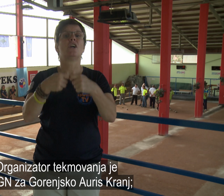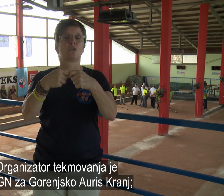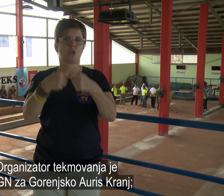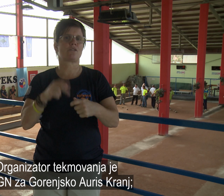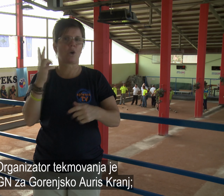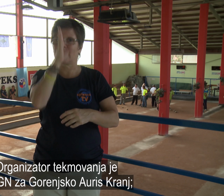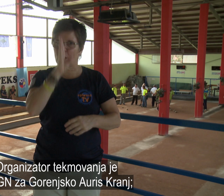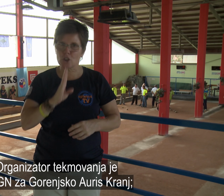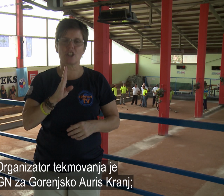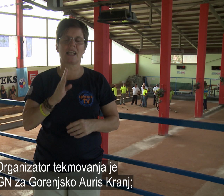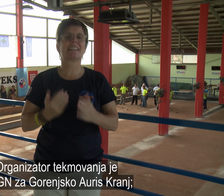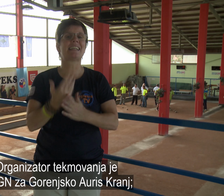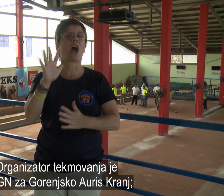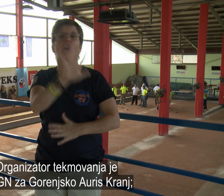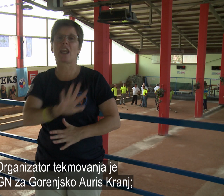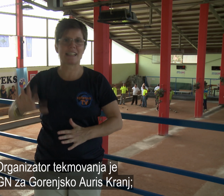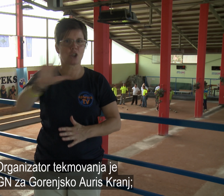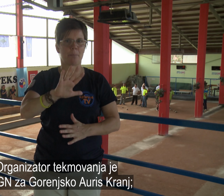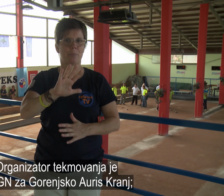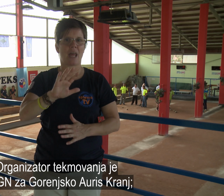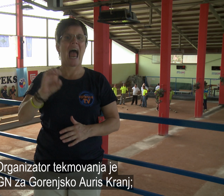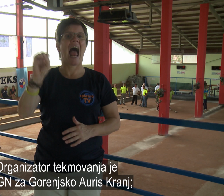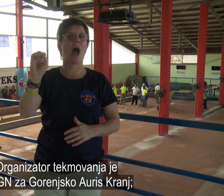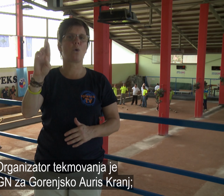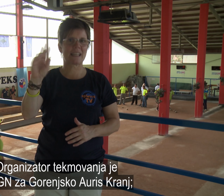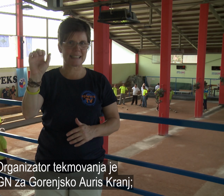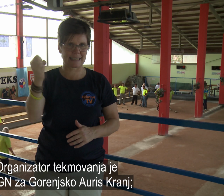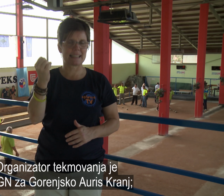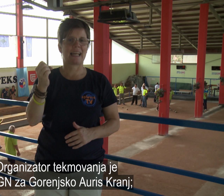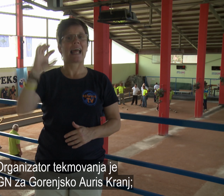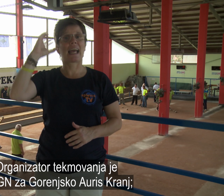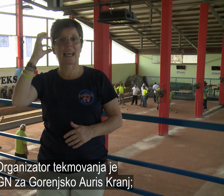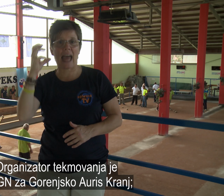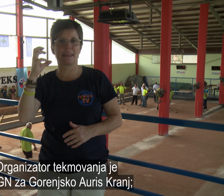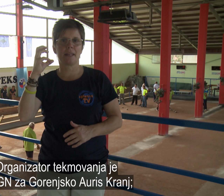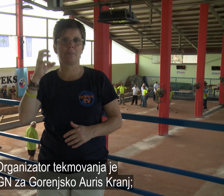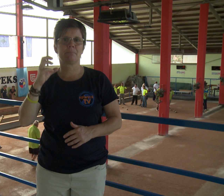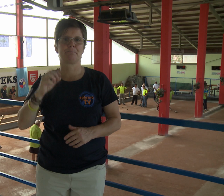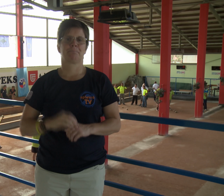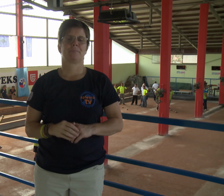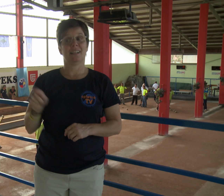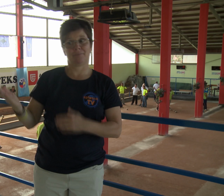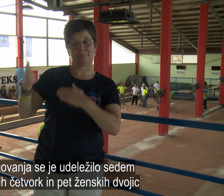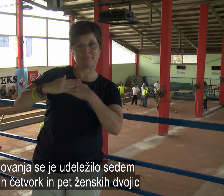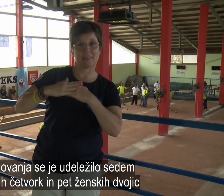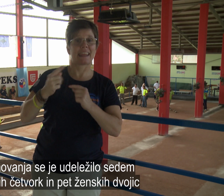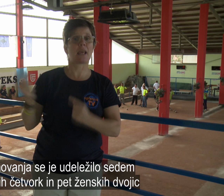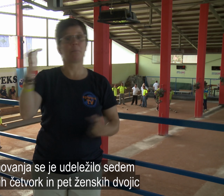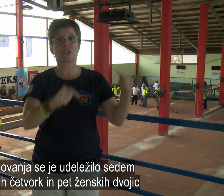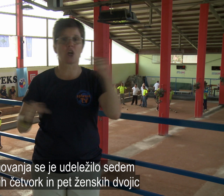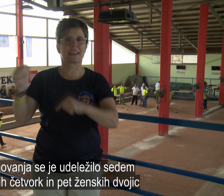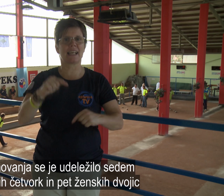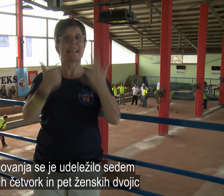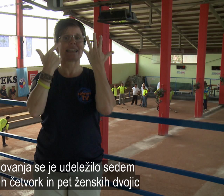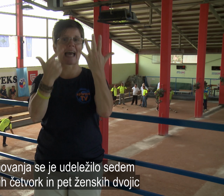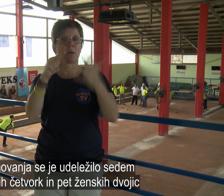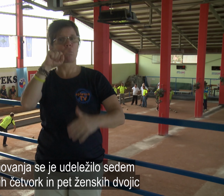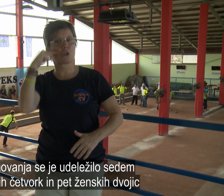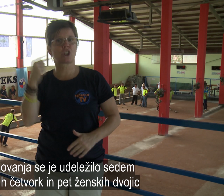terria. Bukan kada wis dia. Mira di. Aure. Kran. Di prisat